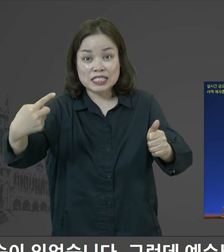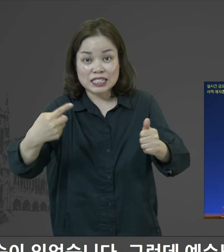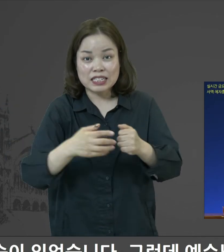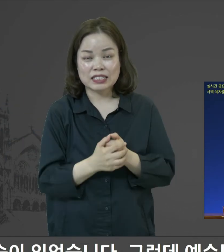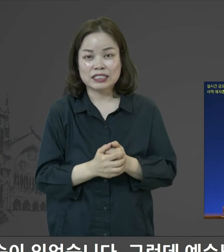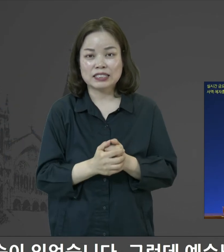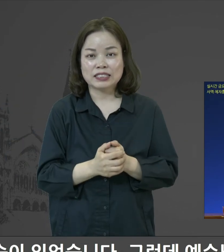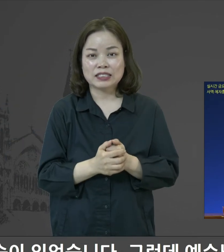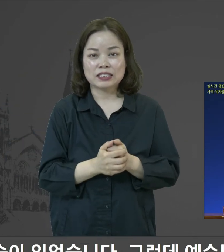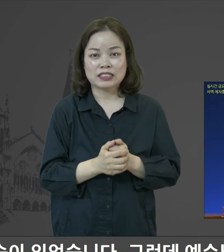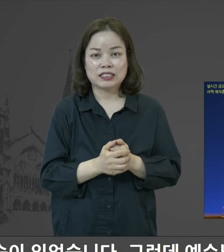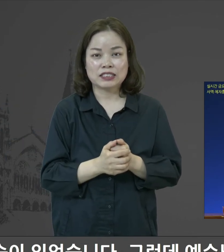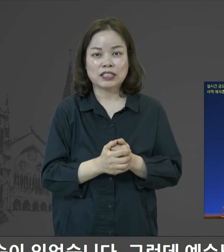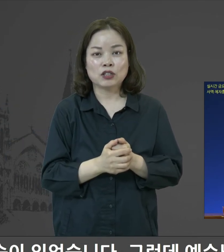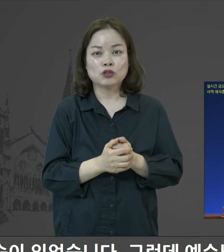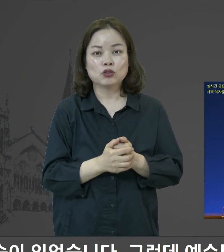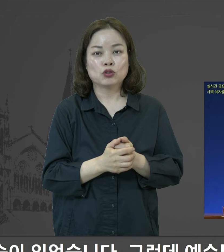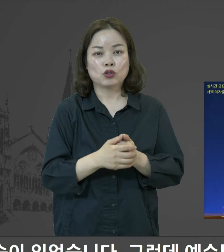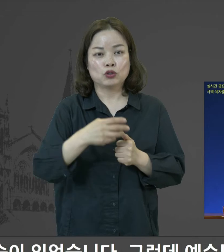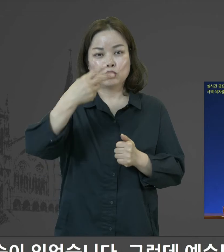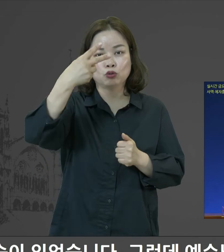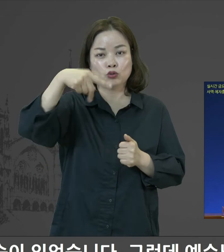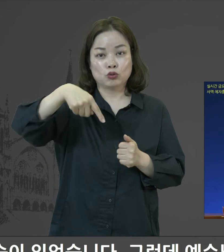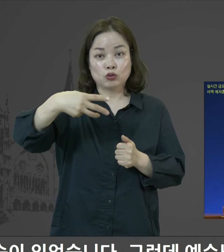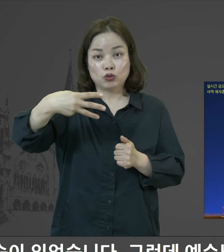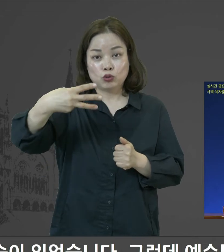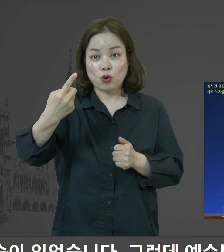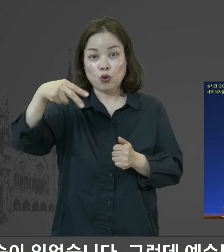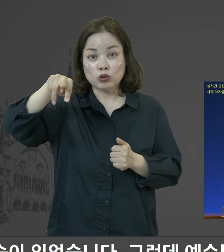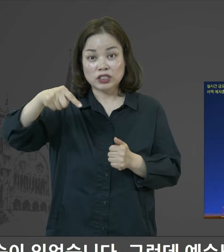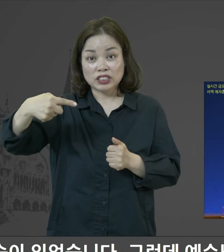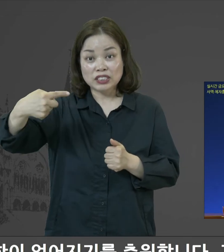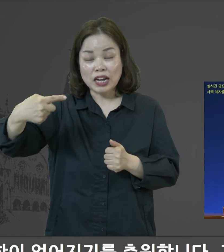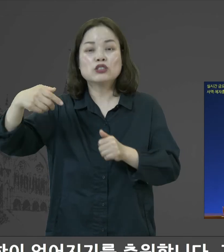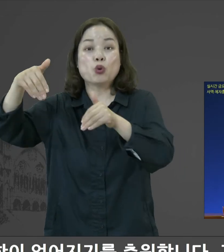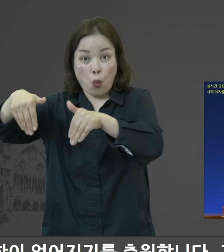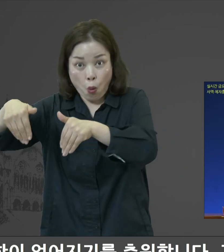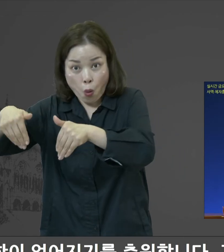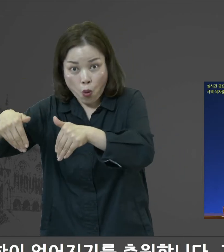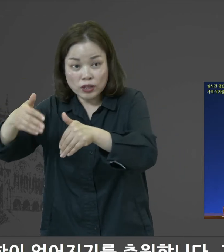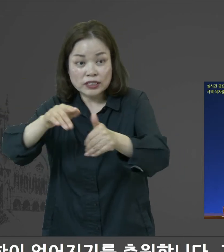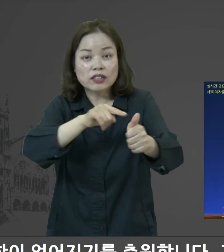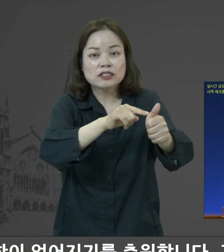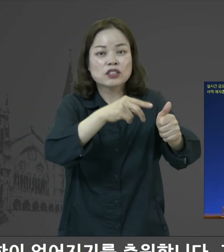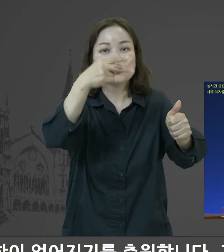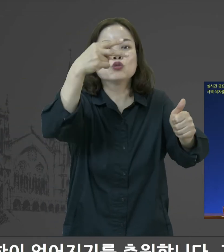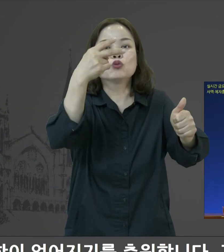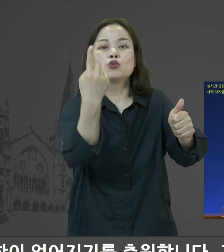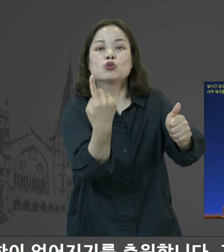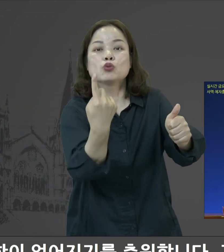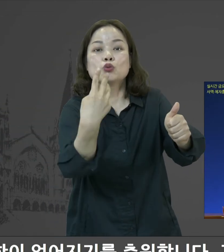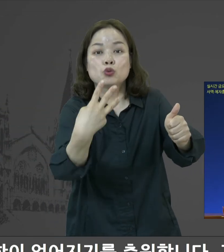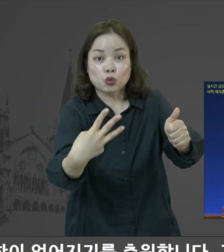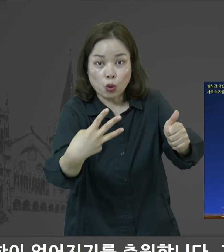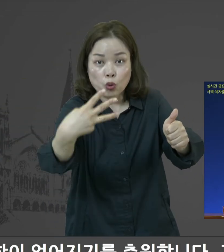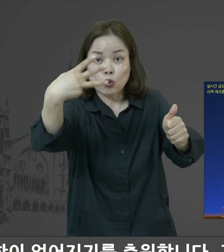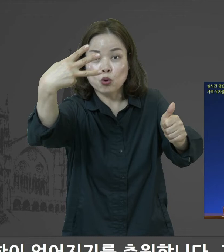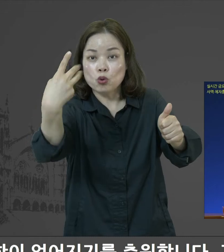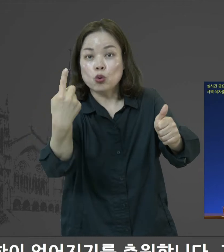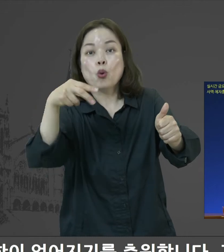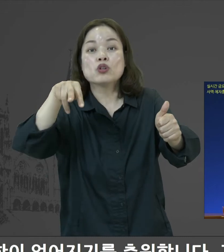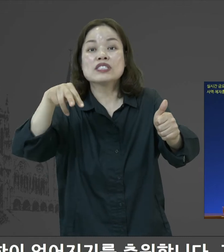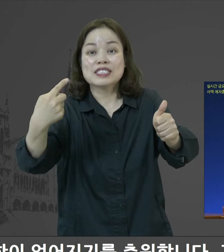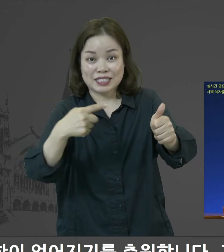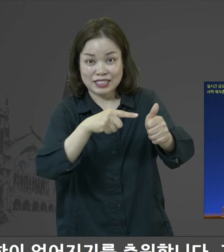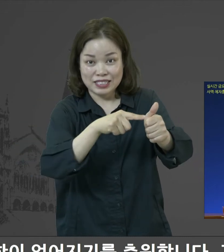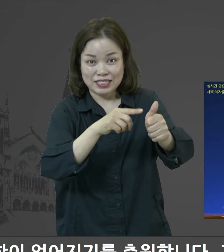두울로스가 종이에요. 이거 좋은 겁니다. 두울로스 종, 예수님의 종 할 때 두울로스예요. 근데 이거는 돌로스입니다. 간사하게 제가 얘기하고